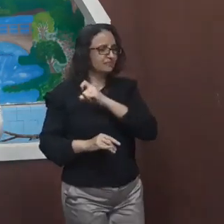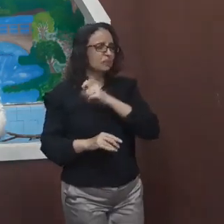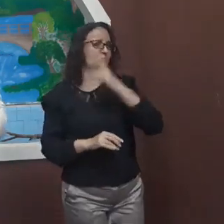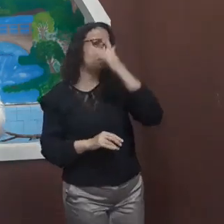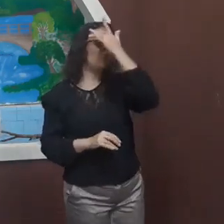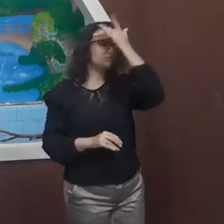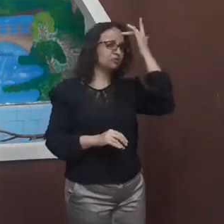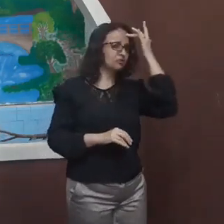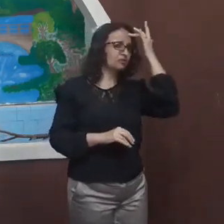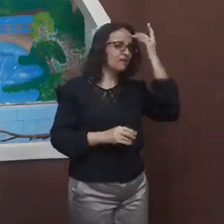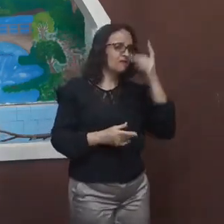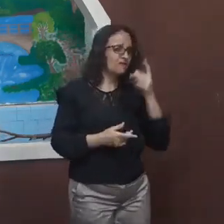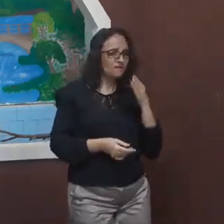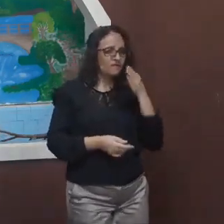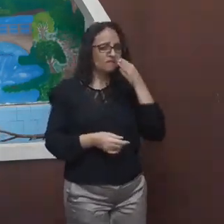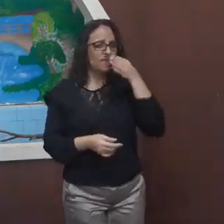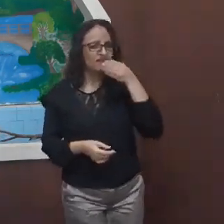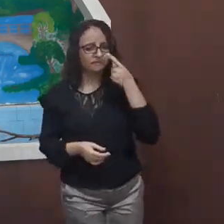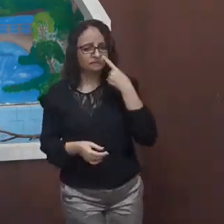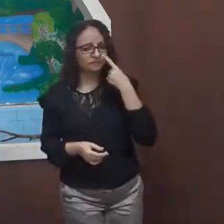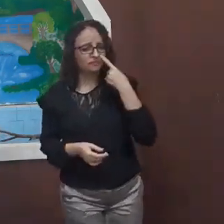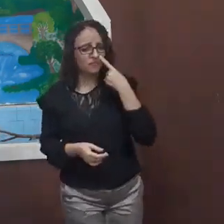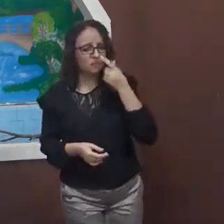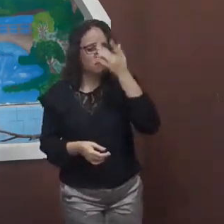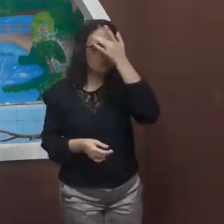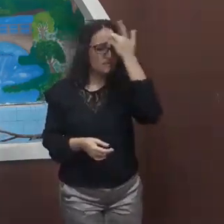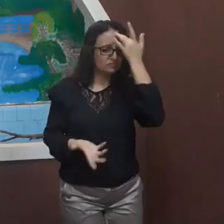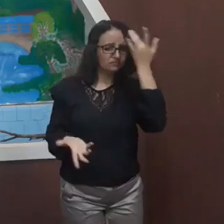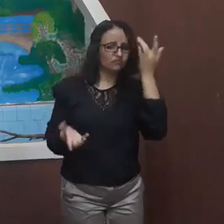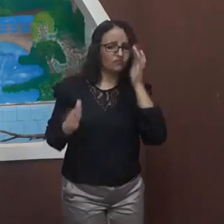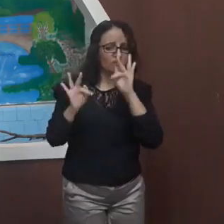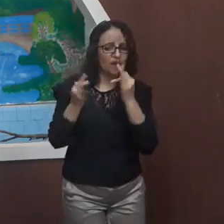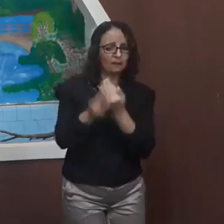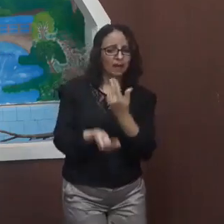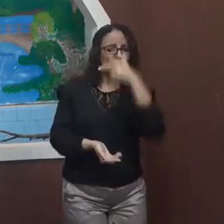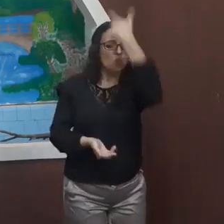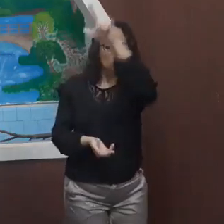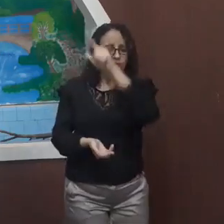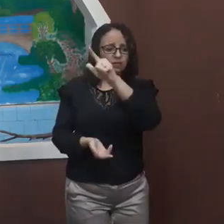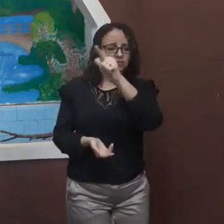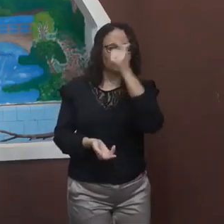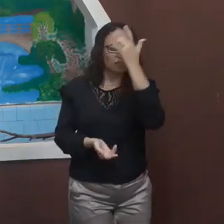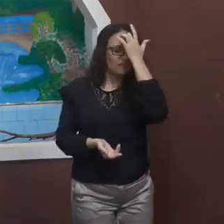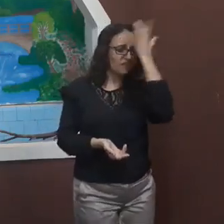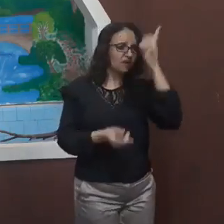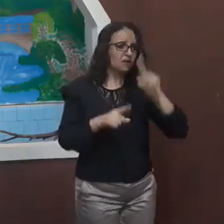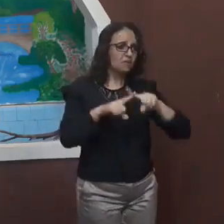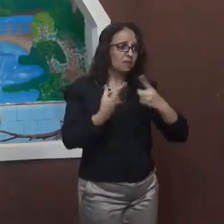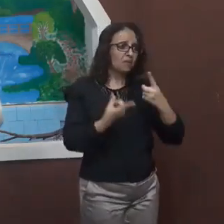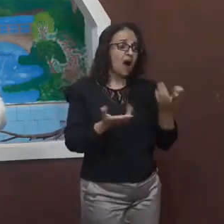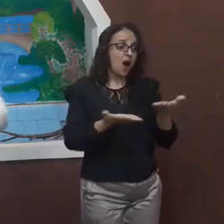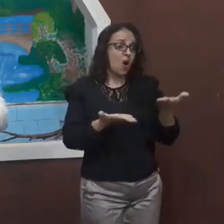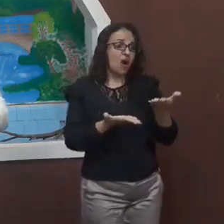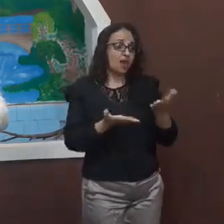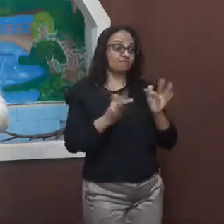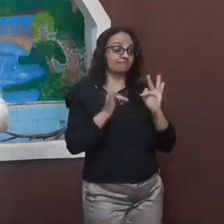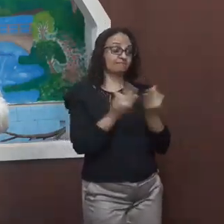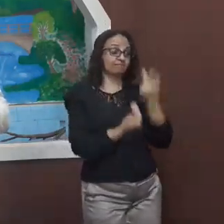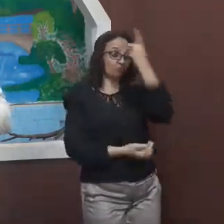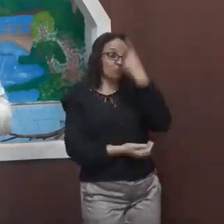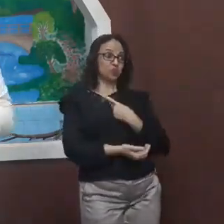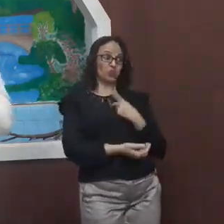o velório, mas para aquele que passa no velório, por aquele que está ali naquele momento enterrando o seu ente querido. Eu acho